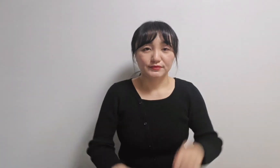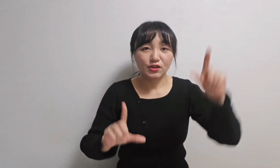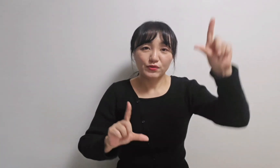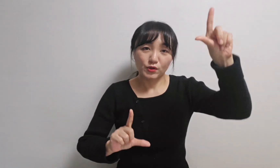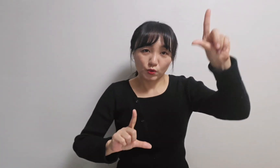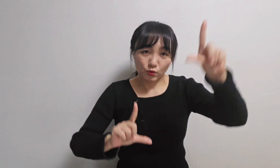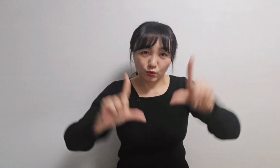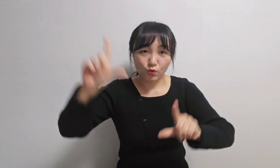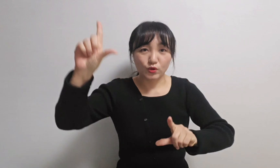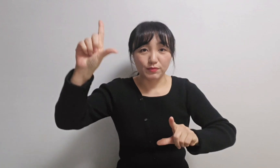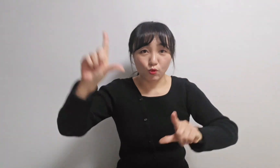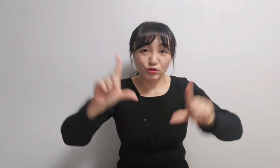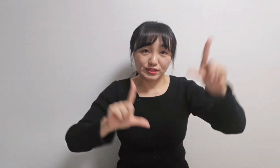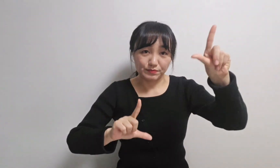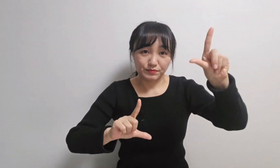그래서 이렇게